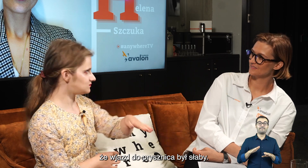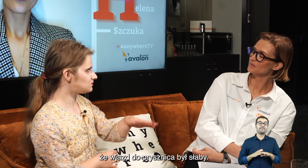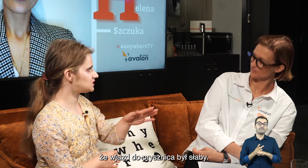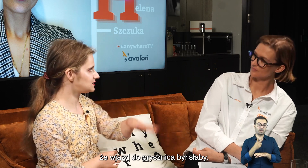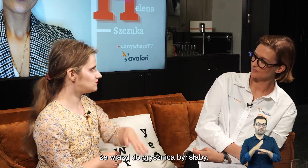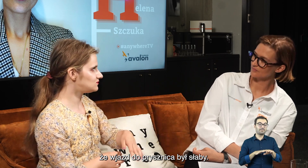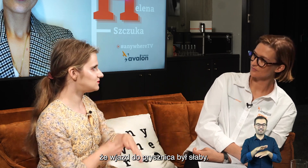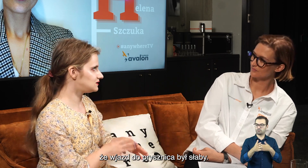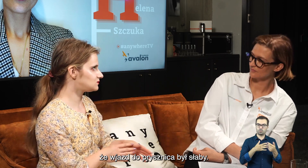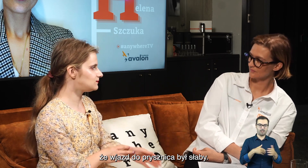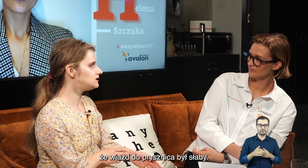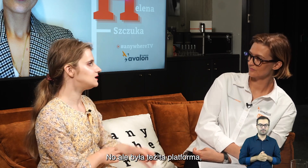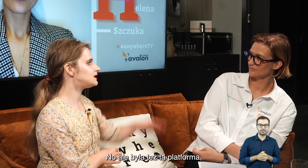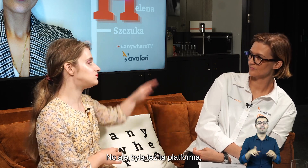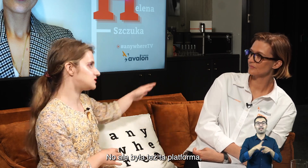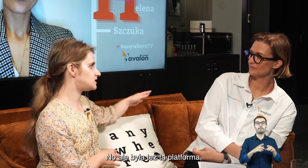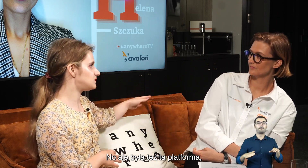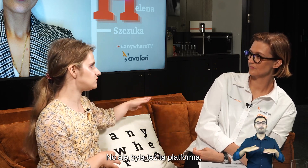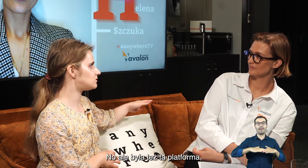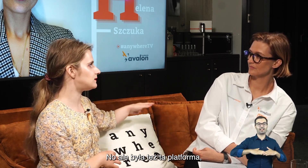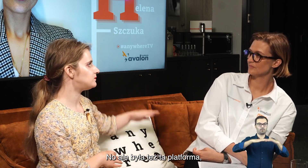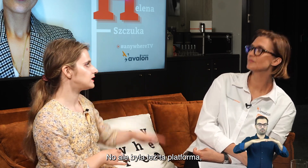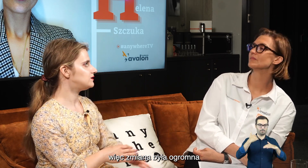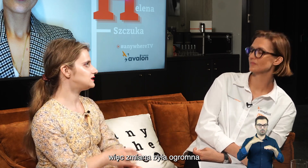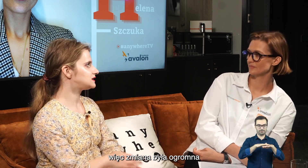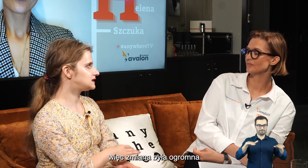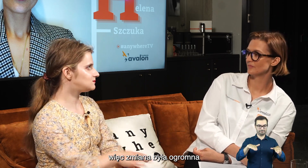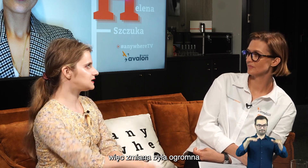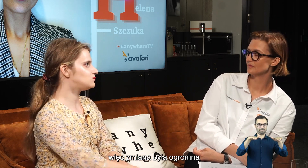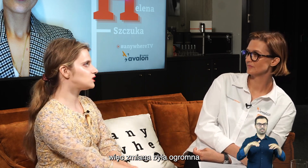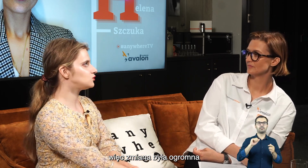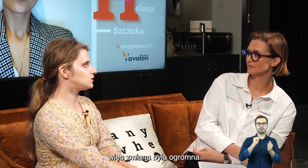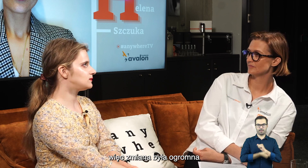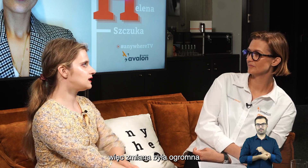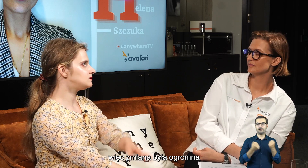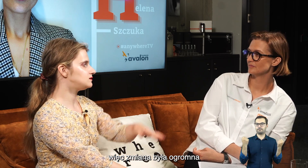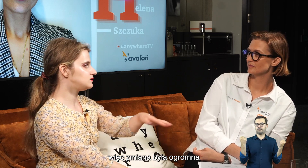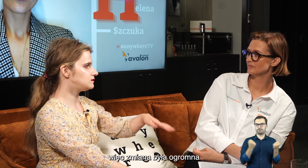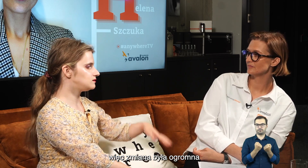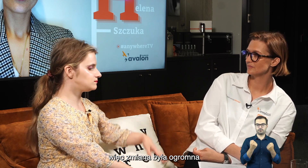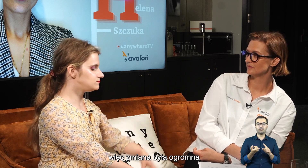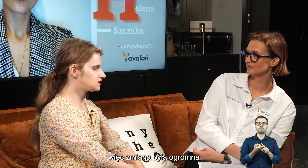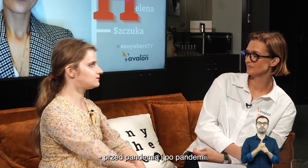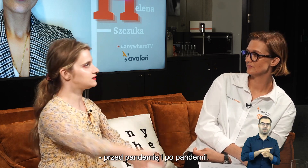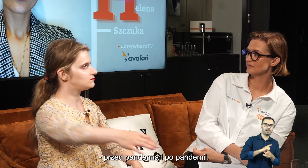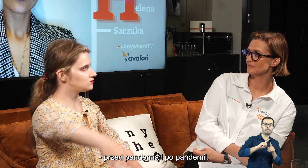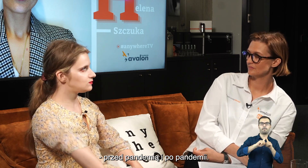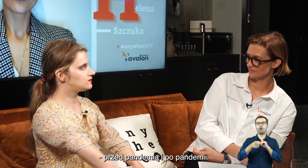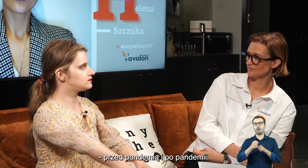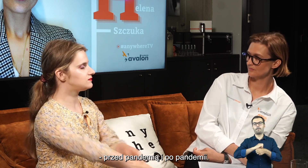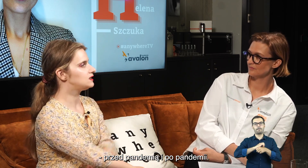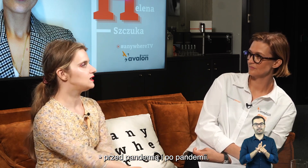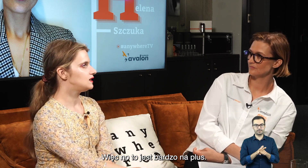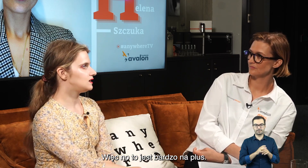wjazd do prysznica był słaby, no ale była też ta platforma, więc zmiana była ogromna przed pandemią i